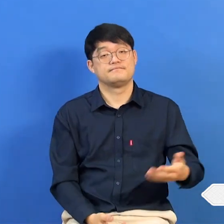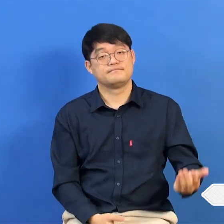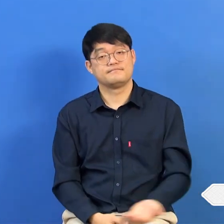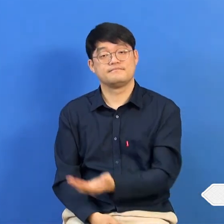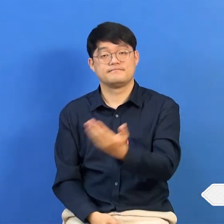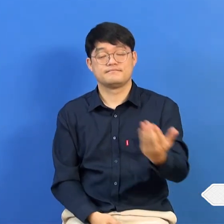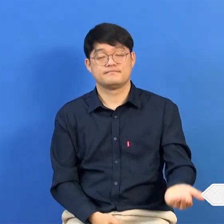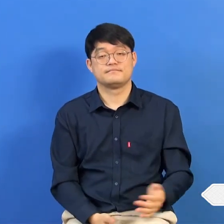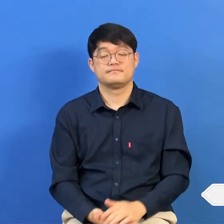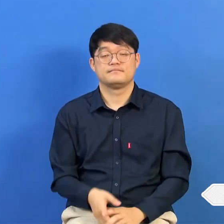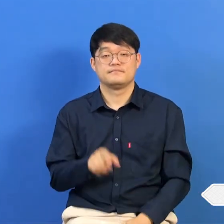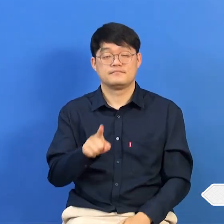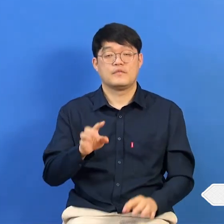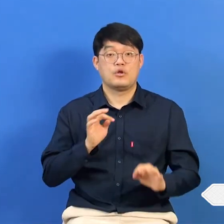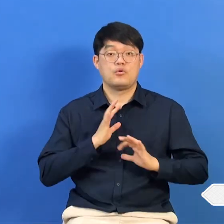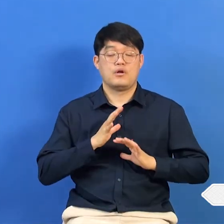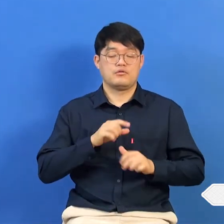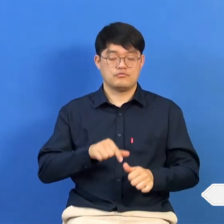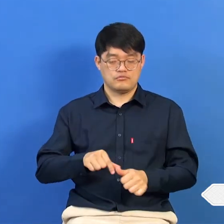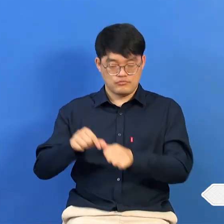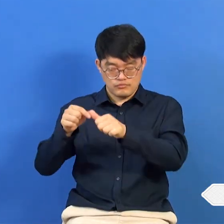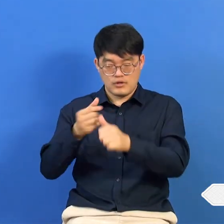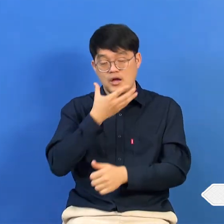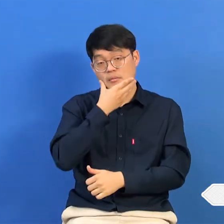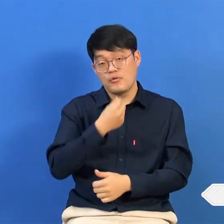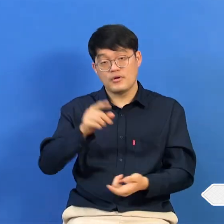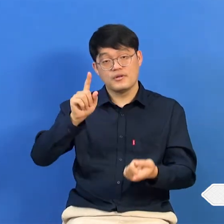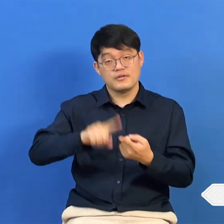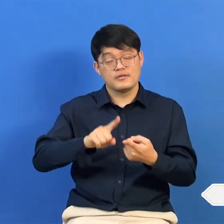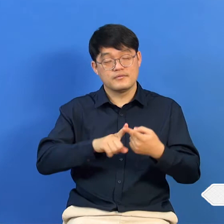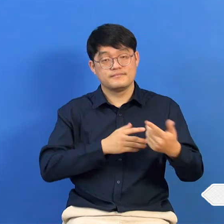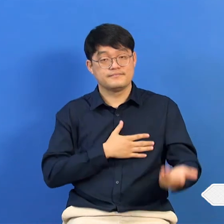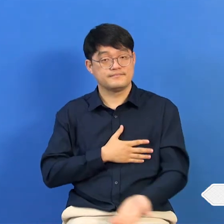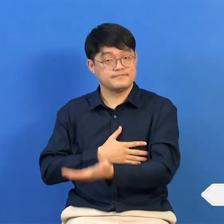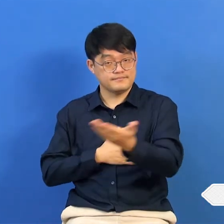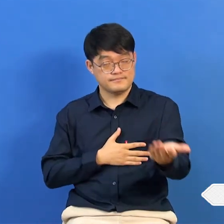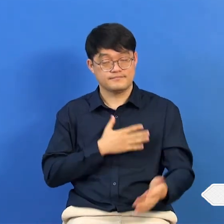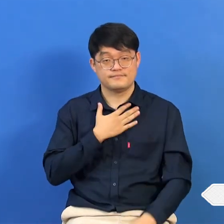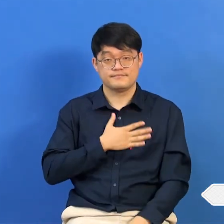여러분, 이 놀라운 구원의 복에 대해서 얼마나 알고 계십니까?